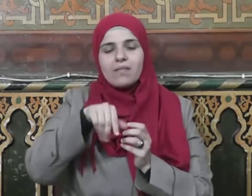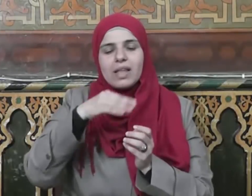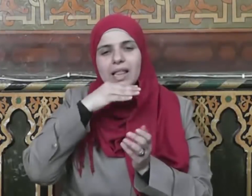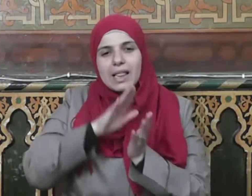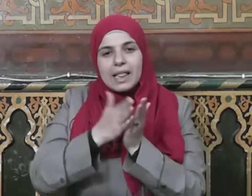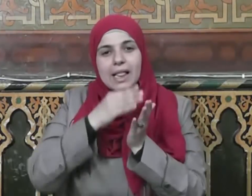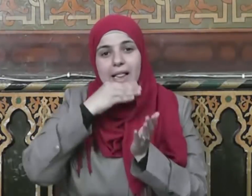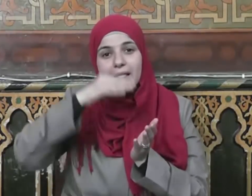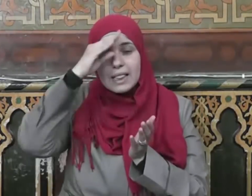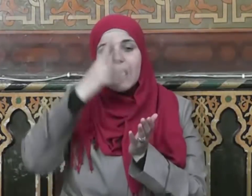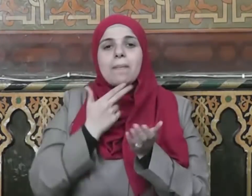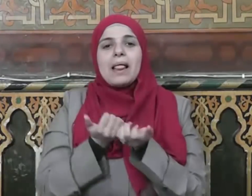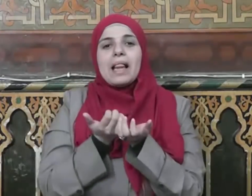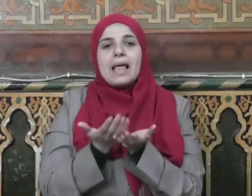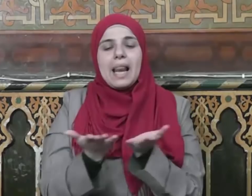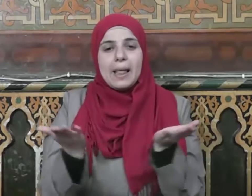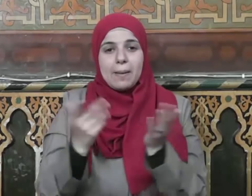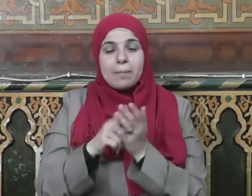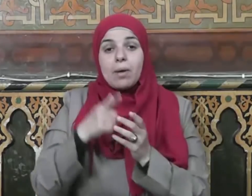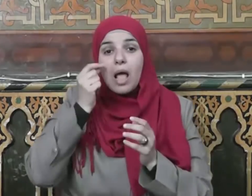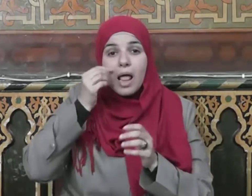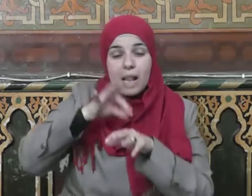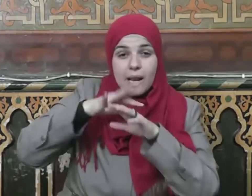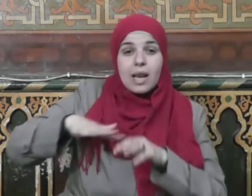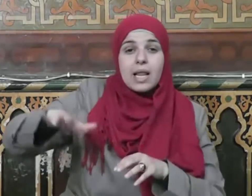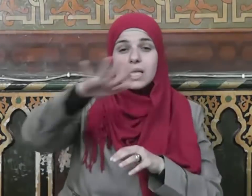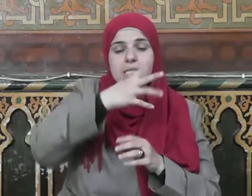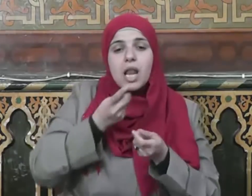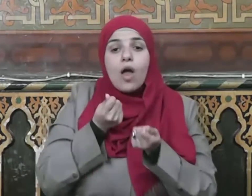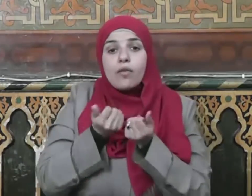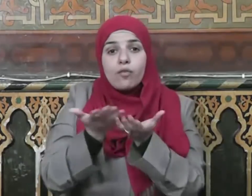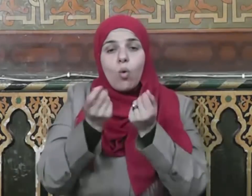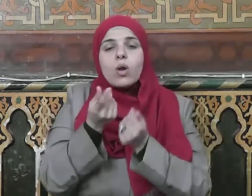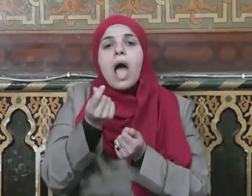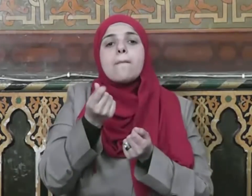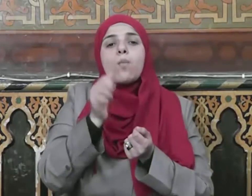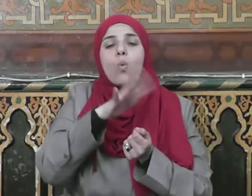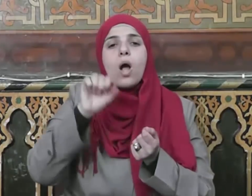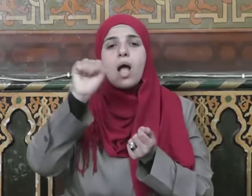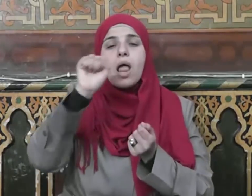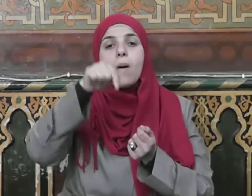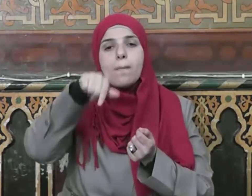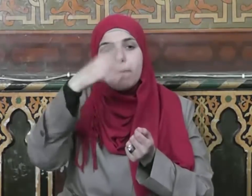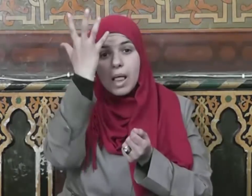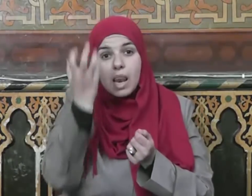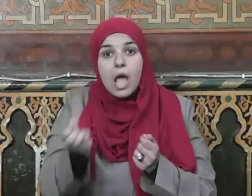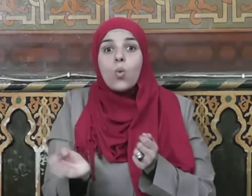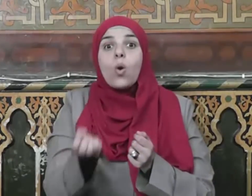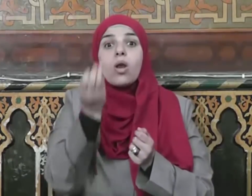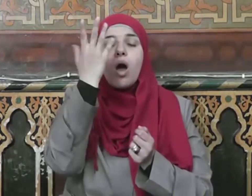كتابه الكريم: الذين ينفقون أموالهم بالليل والنهار سرا